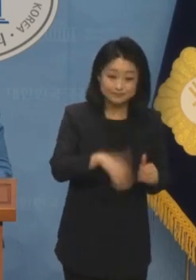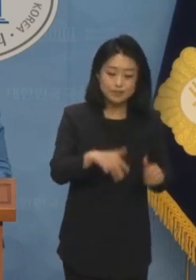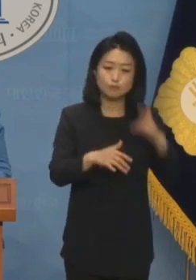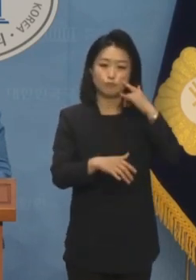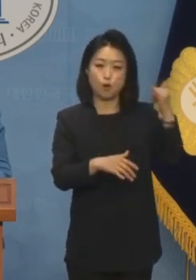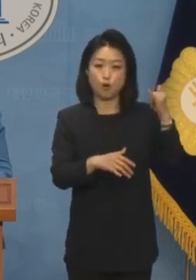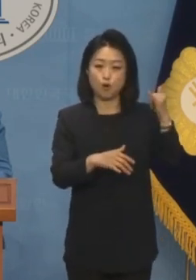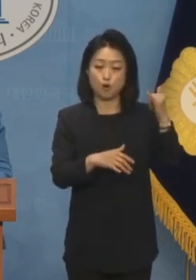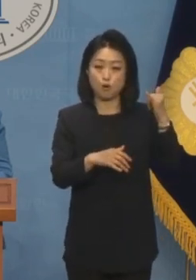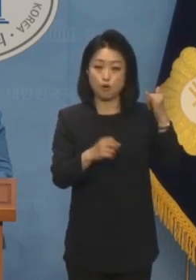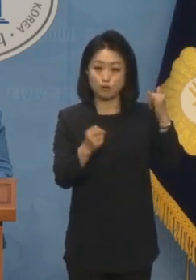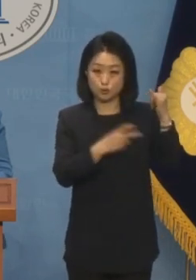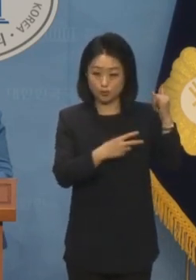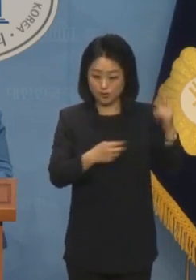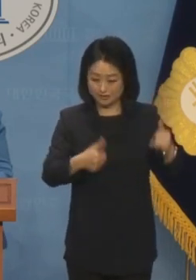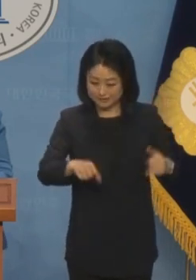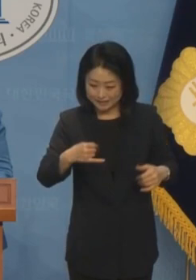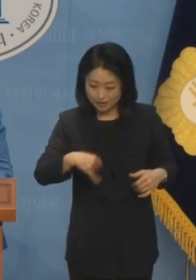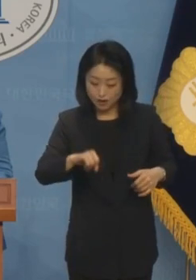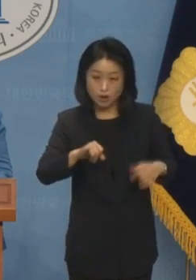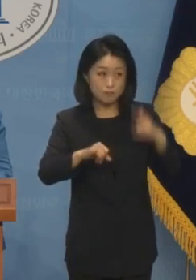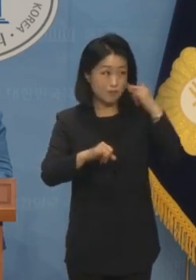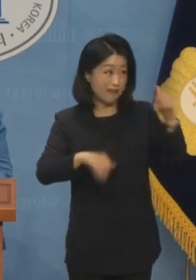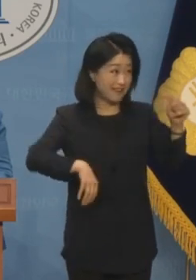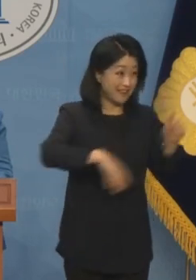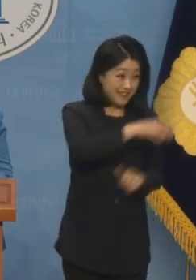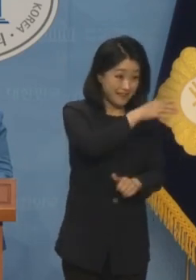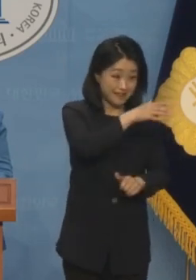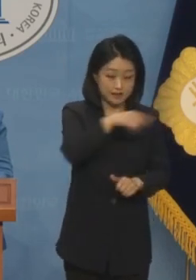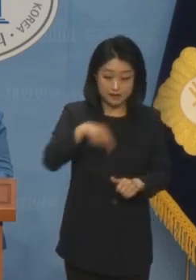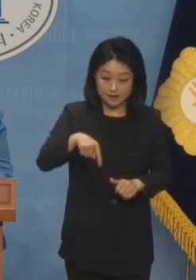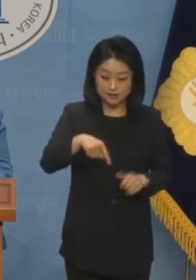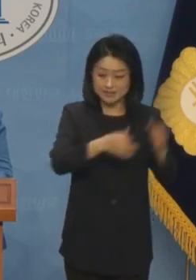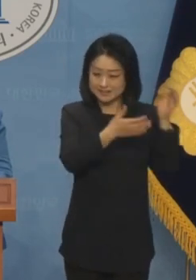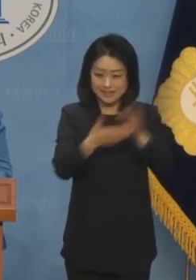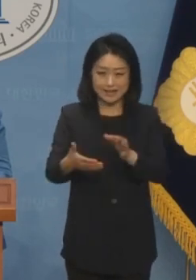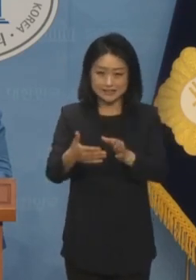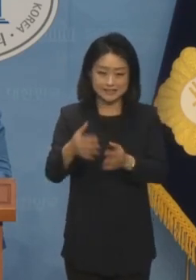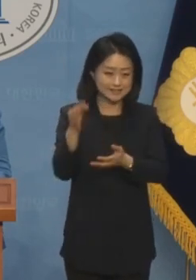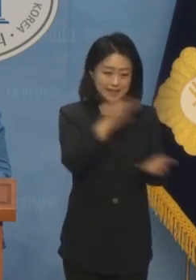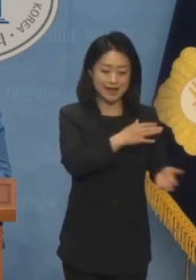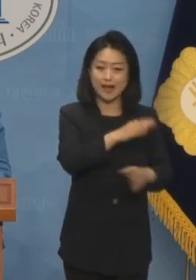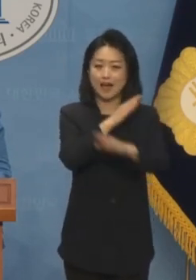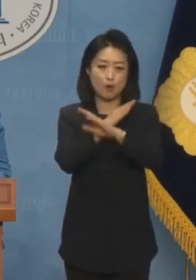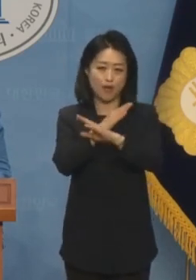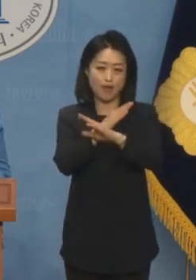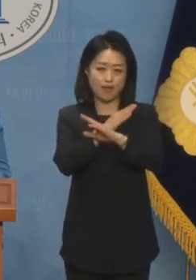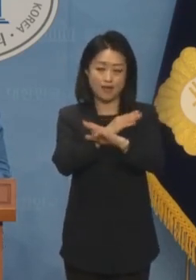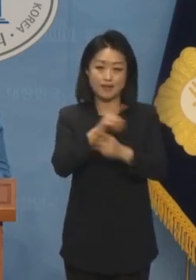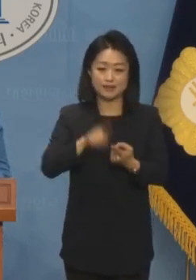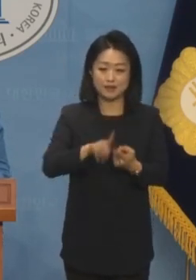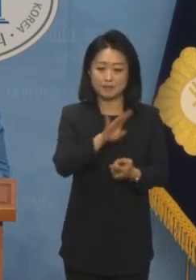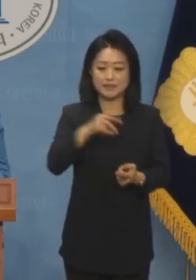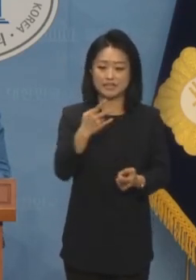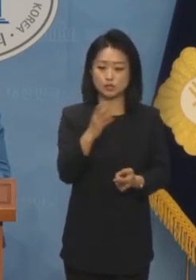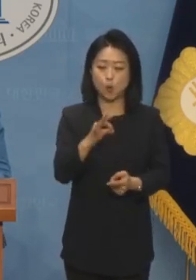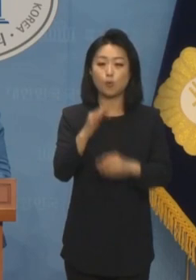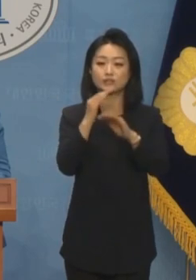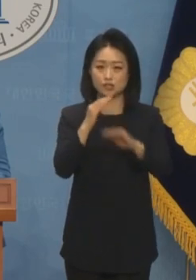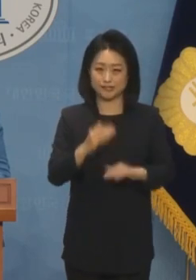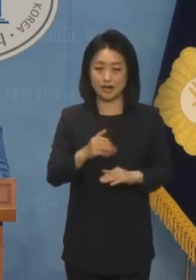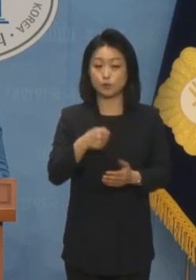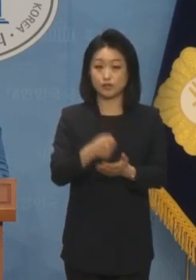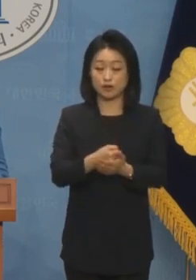그런 자식들은 상속 자격이 없다. 이것은 비송 절차를 통해서 결정한다. 그런데